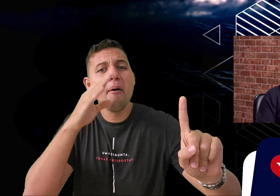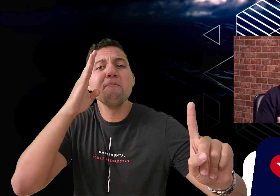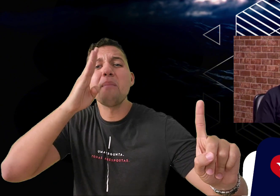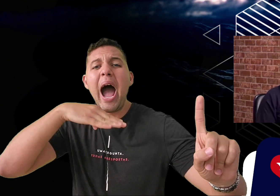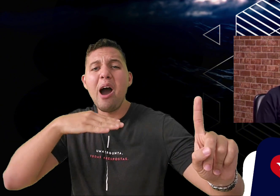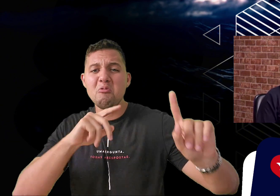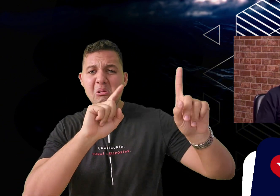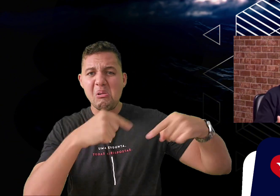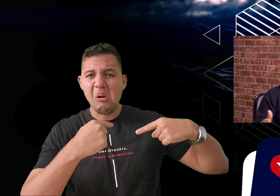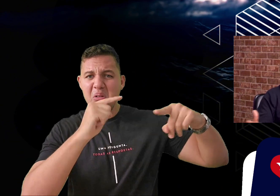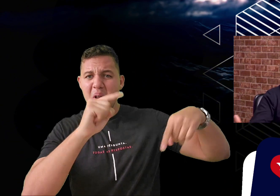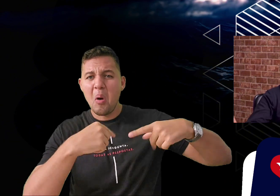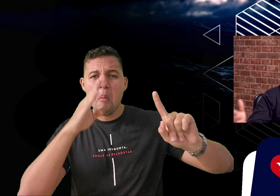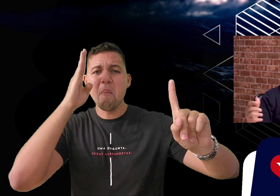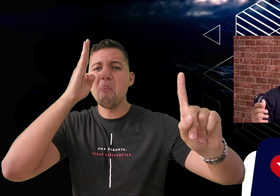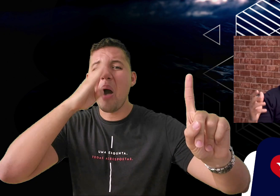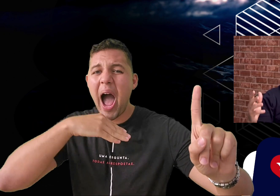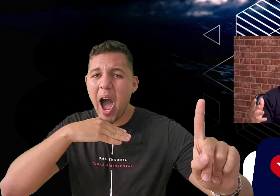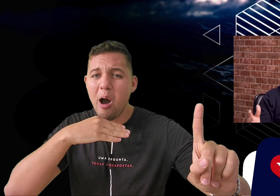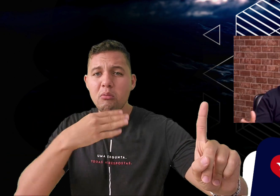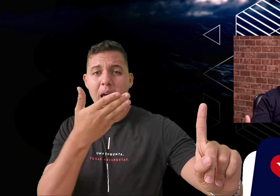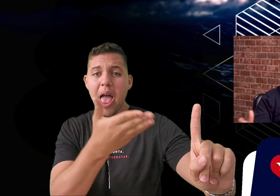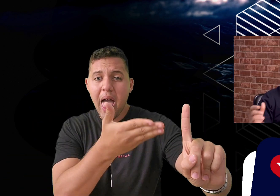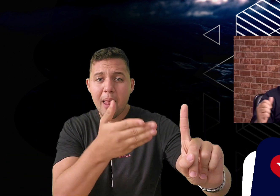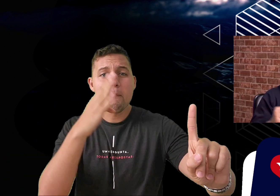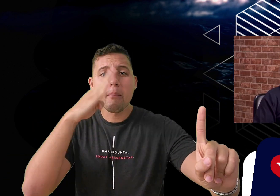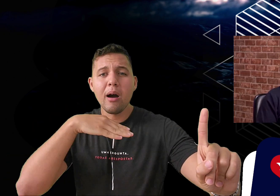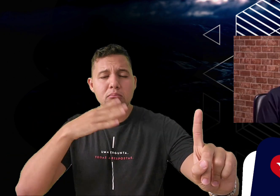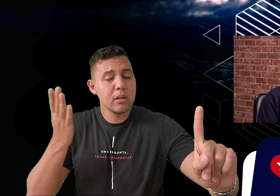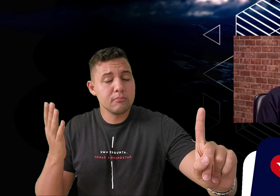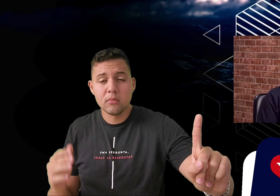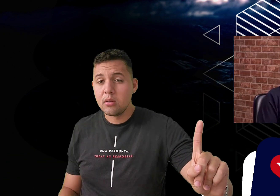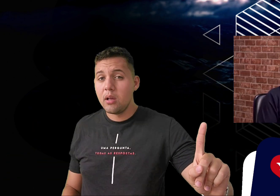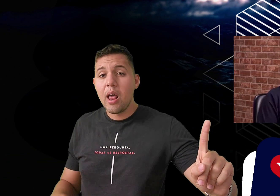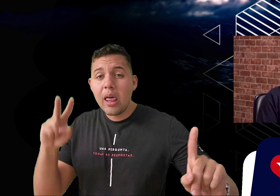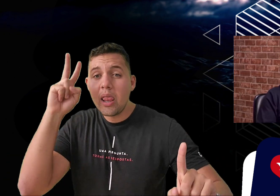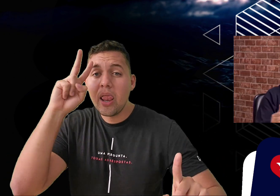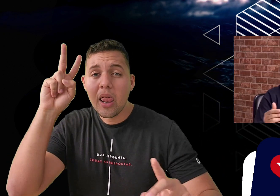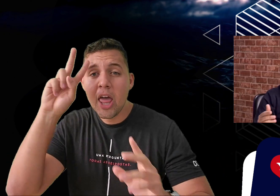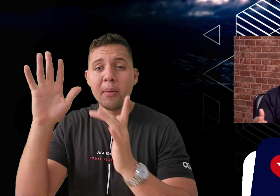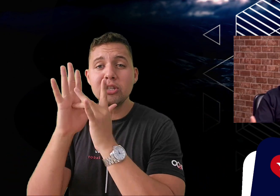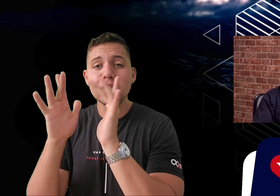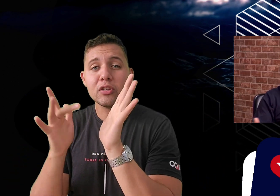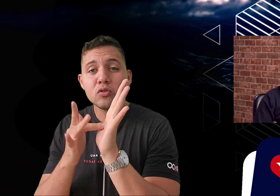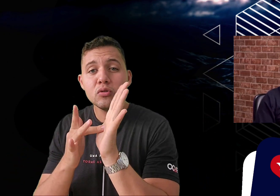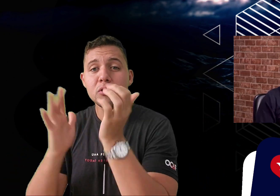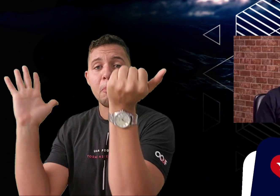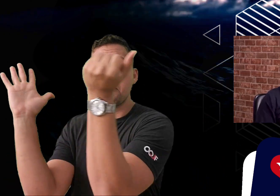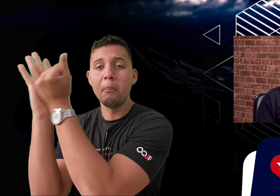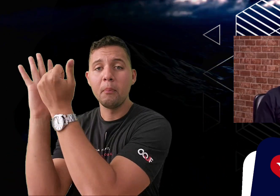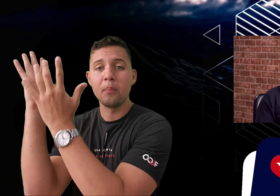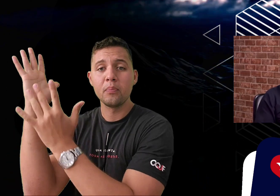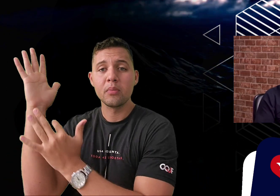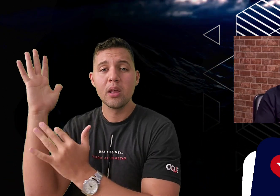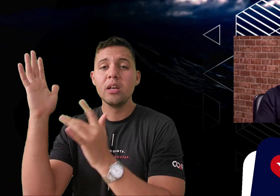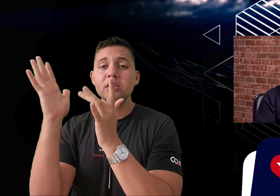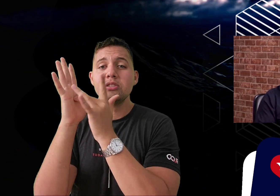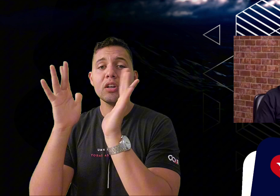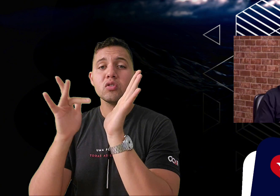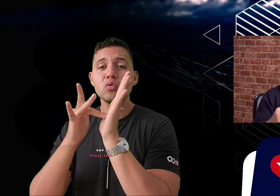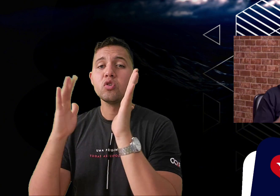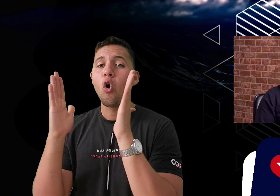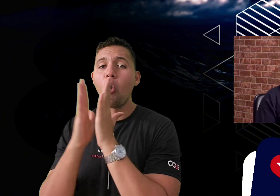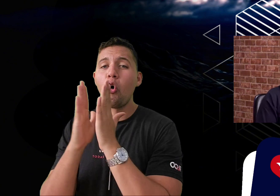tem que fazer como Jesus fez. Pai, perdoa-os, porque não sabem o que fazem. Então você pode orar pelo seu familiar, você pode pedir a Deus